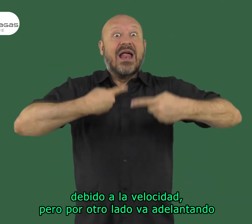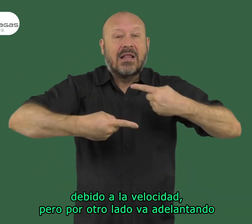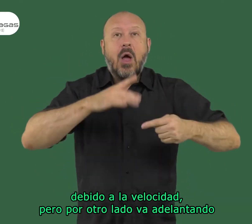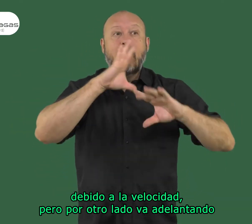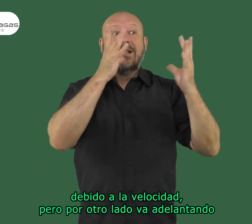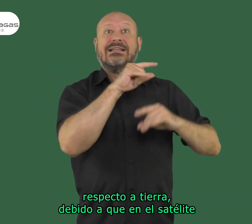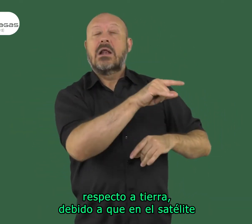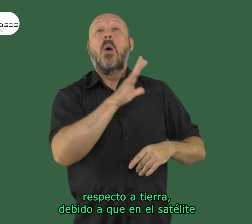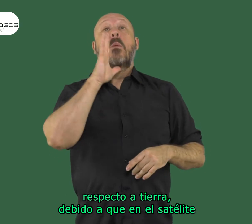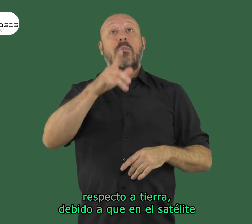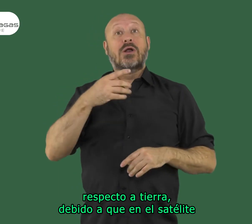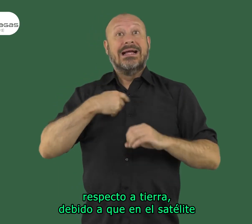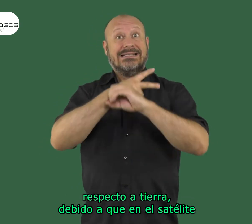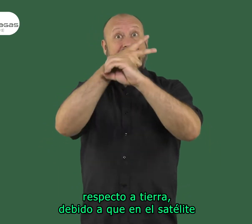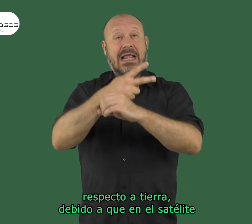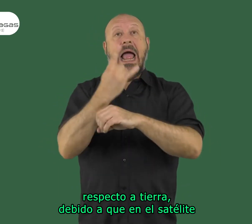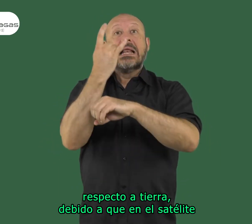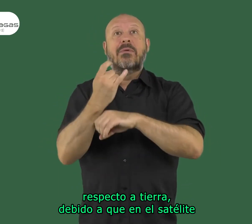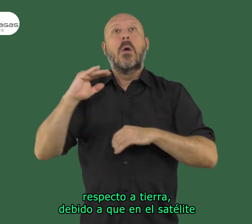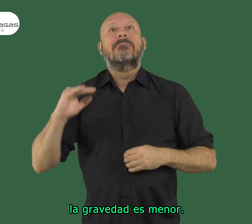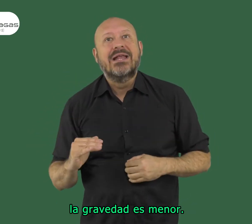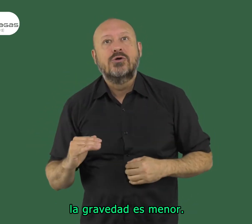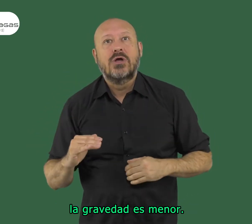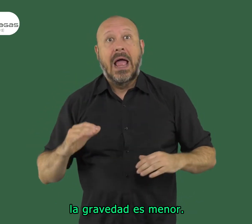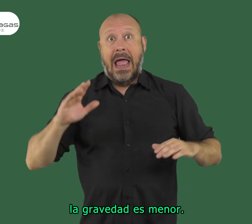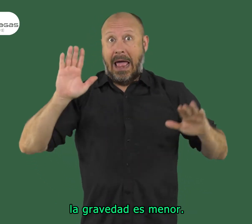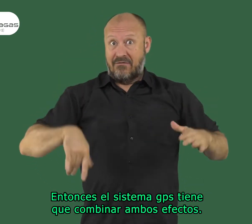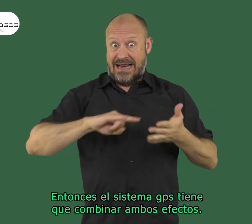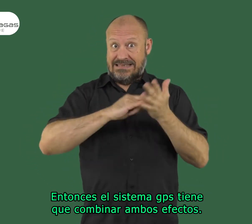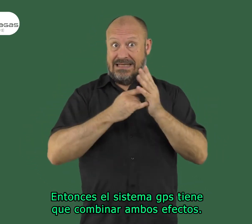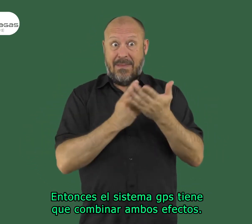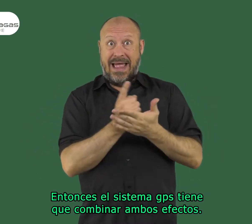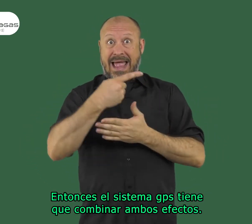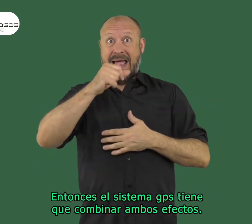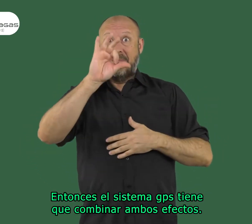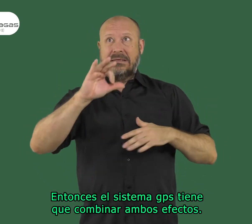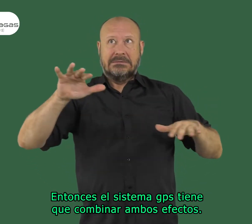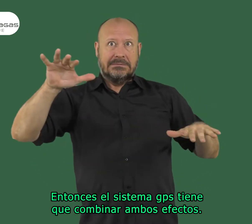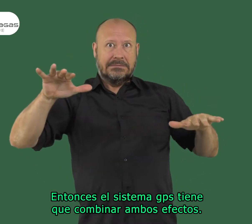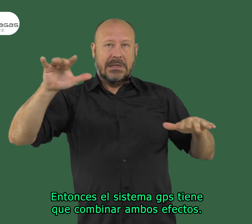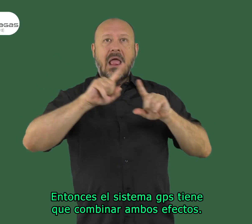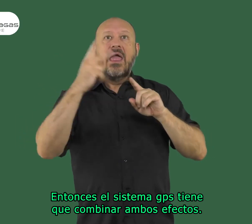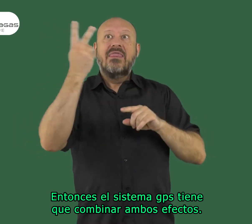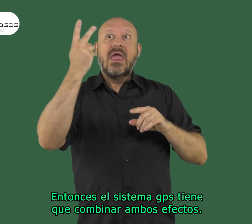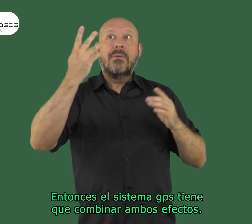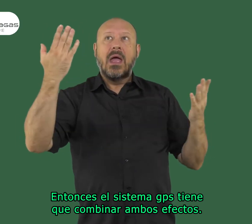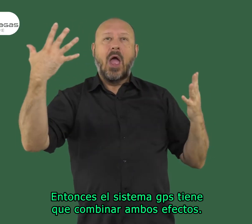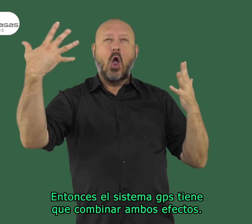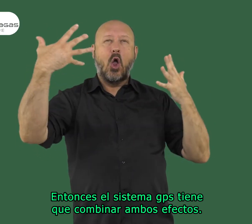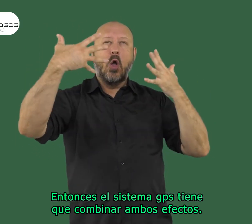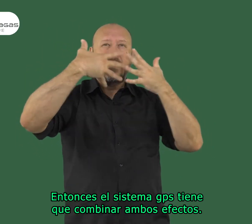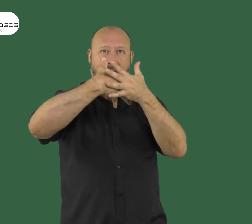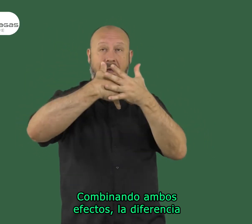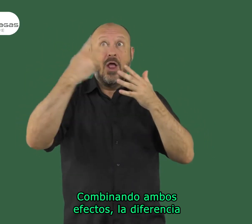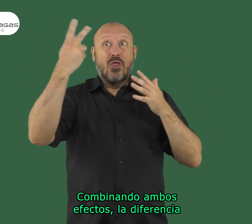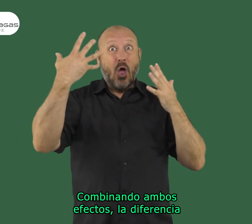lado va adelantando respecto a Tierra debido a que en el satélite la gravedad es menor. Entonces, el sistema GPS tiene que combinar